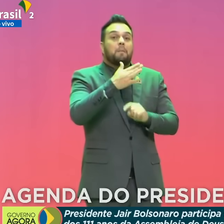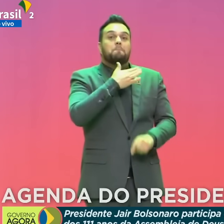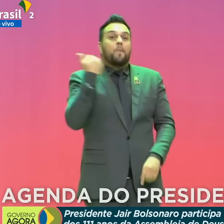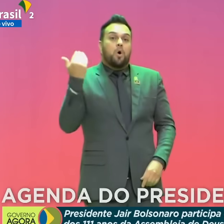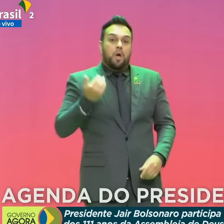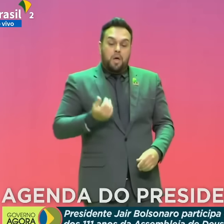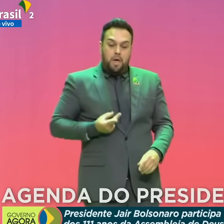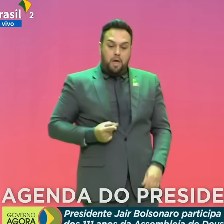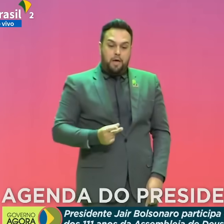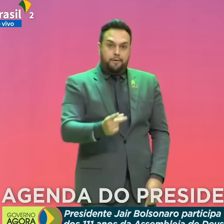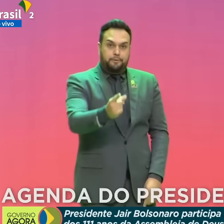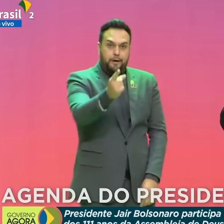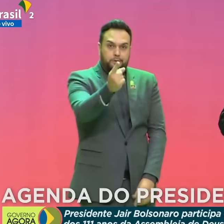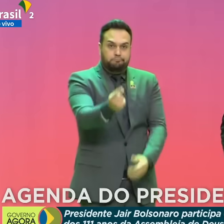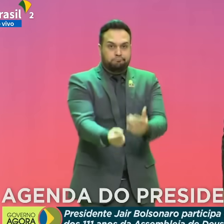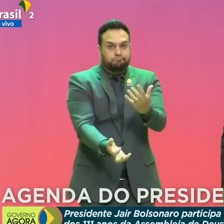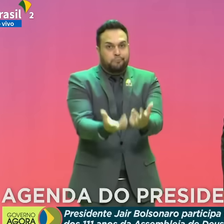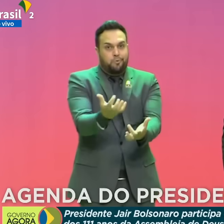eterna.